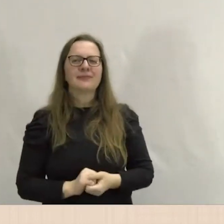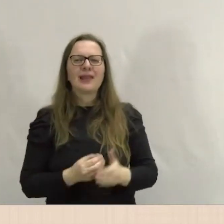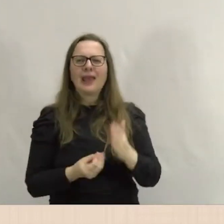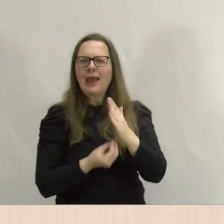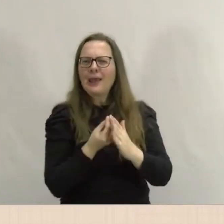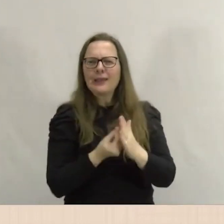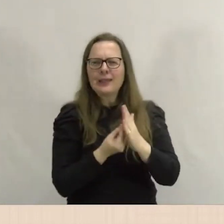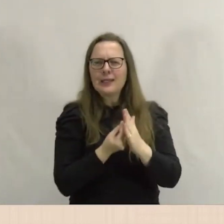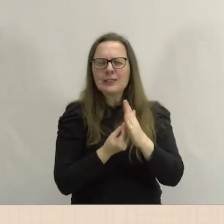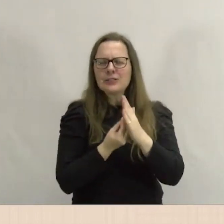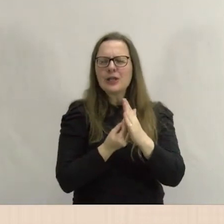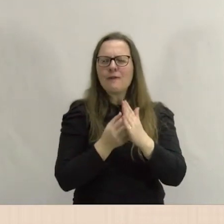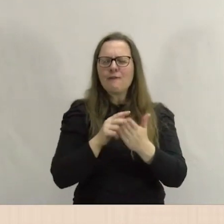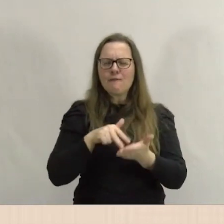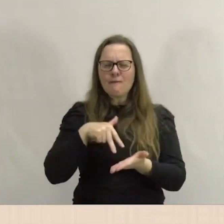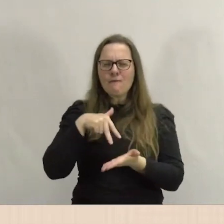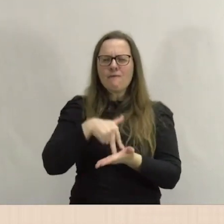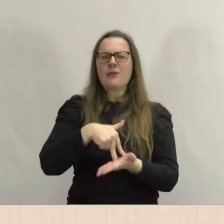mais preparada.